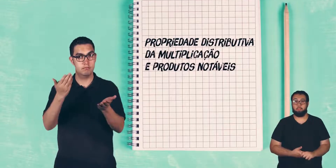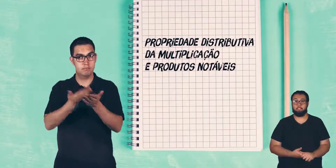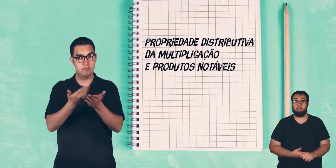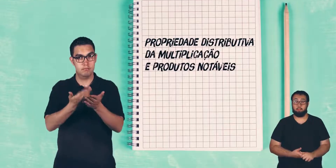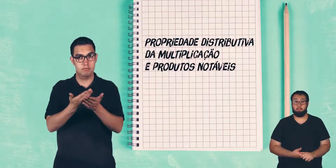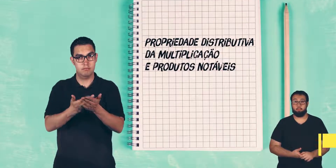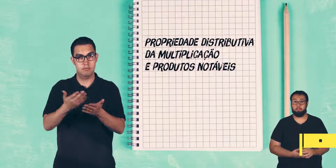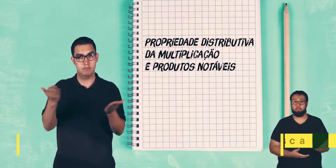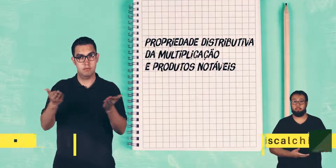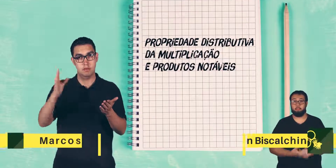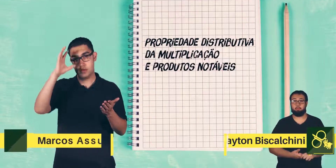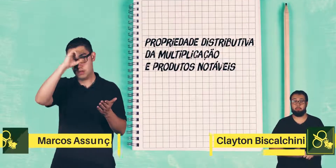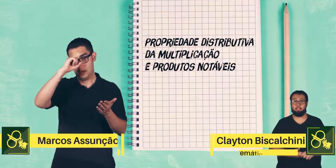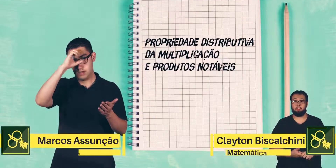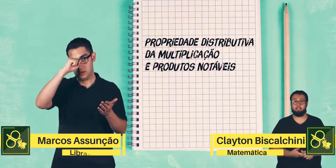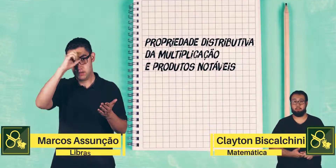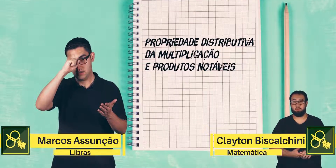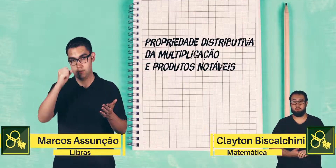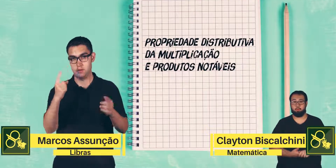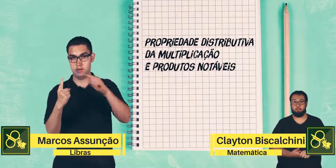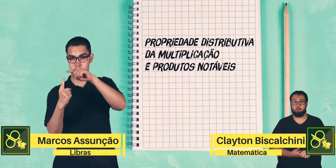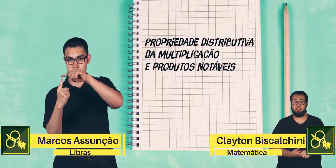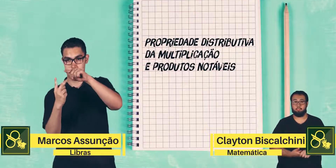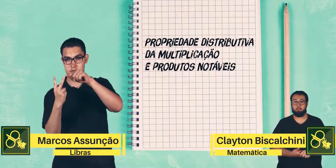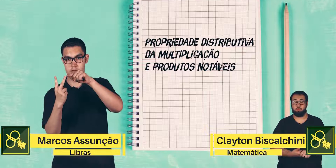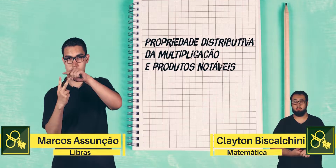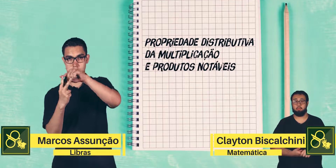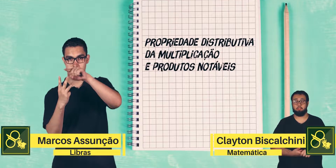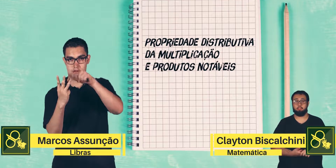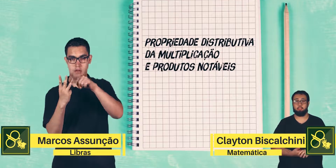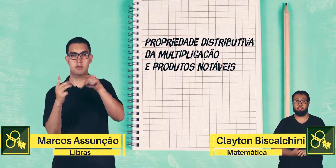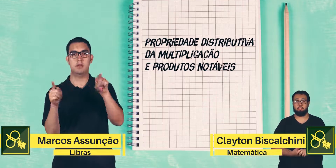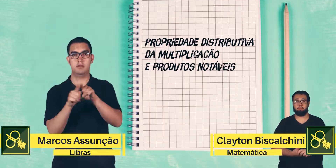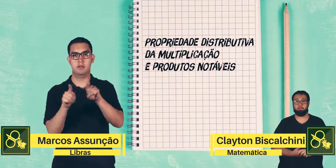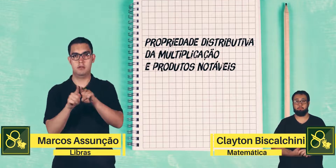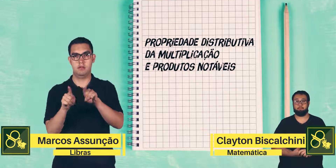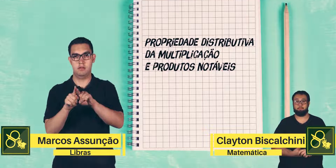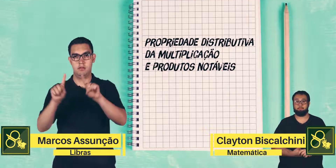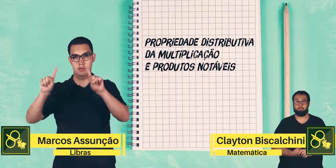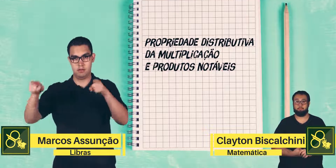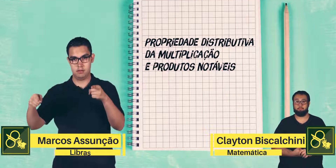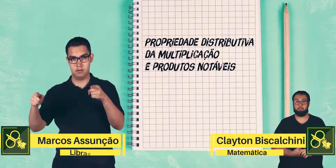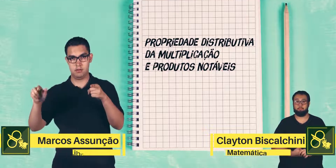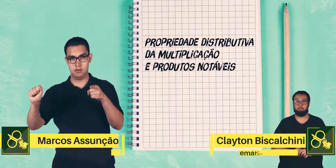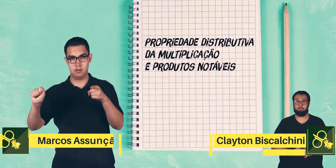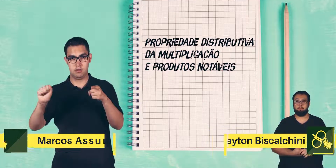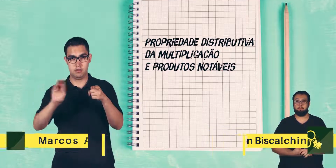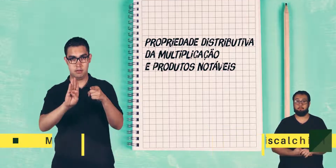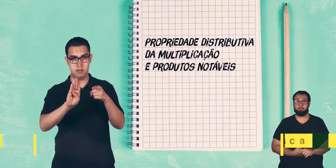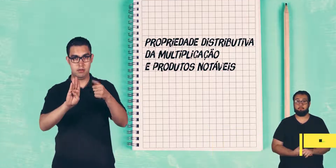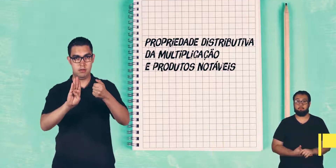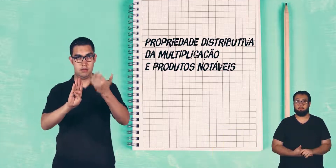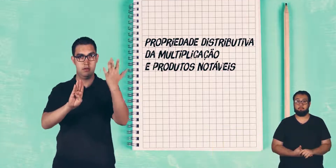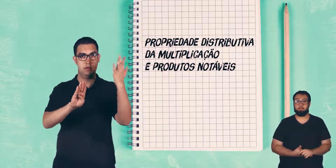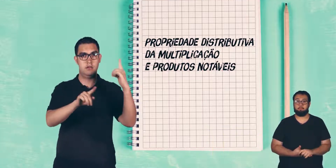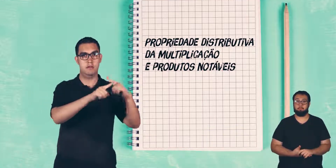Olá! Nesta aula vamos estudar a propriedade distributiva da multiplicação e os produtos notáveis.